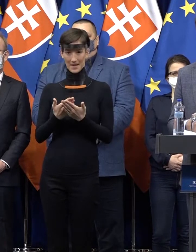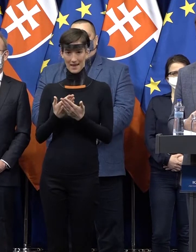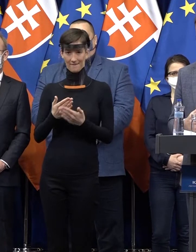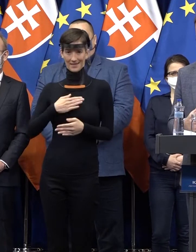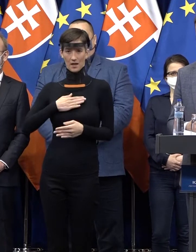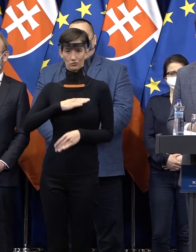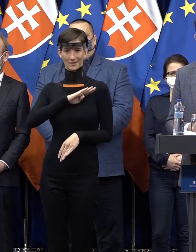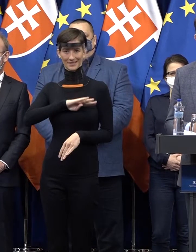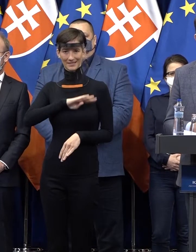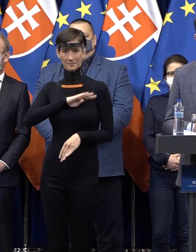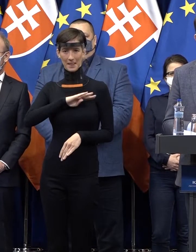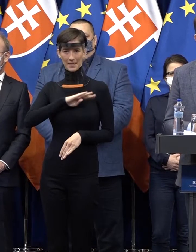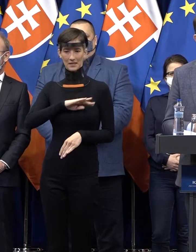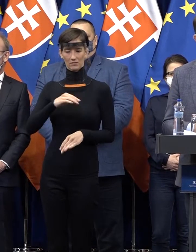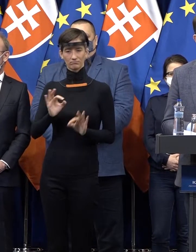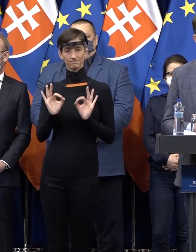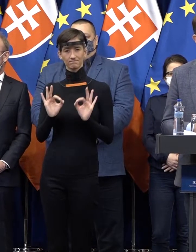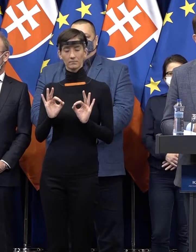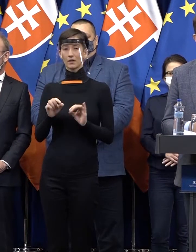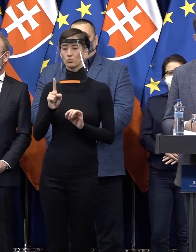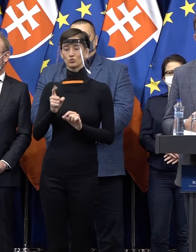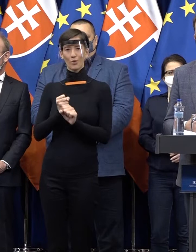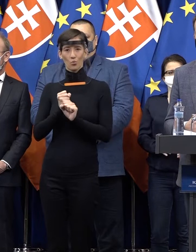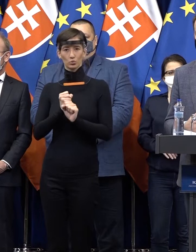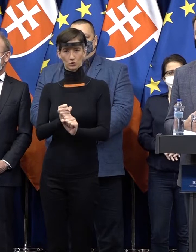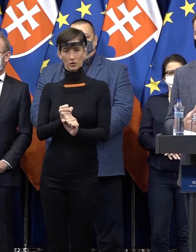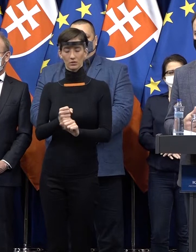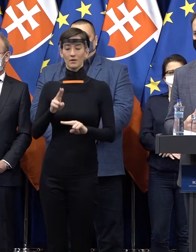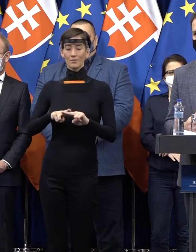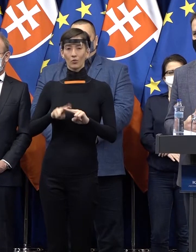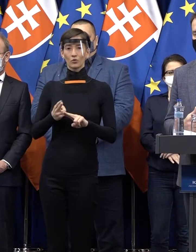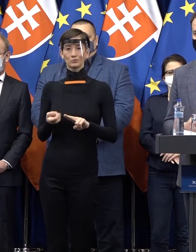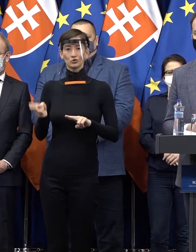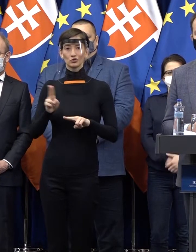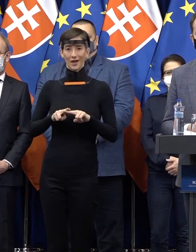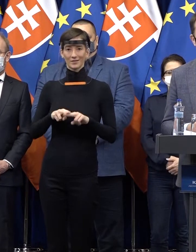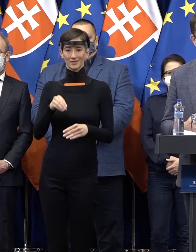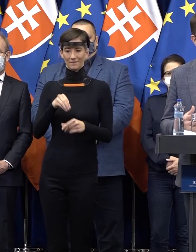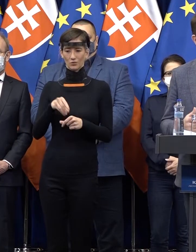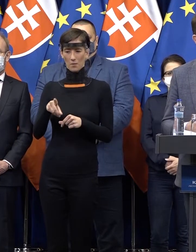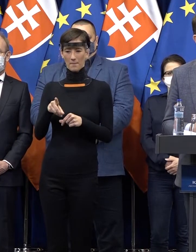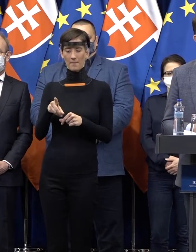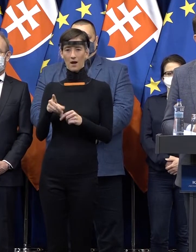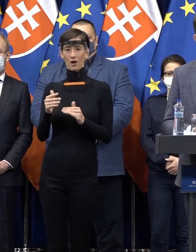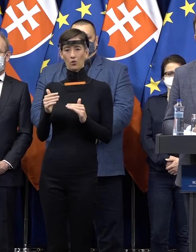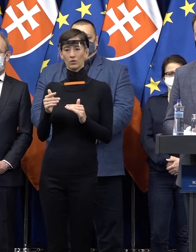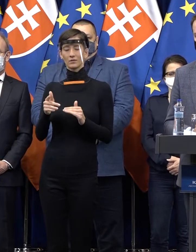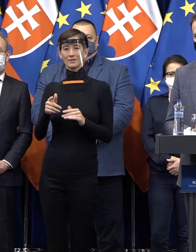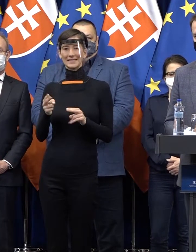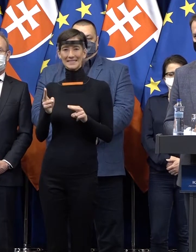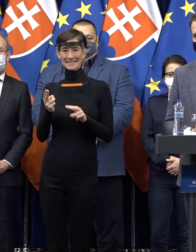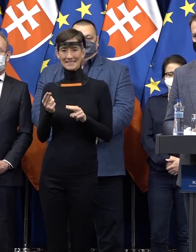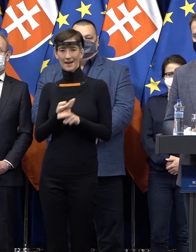ak udržíme tú spolupatričnosť a zodpovednosť, máme obrovskú šancu, že vyjdeme najmenej zranení ako spoločenstvo z tejto